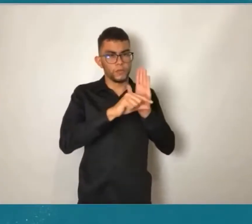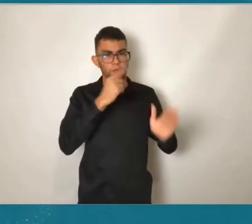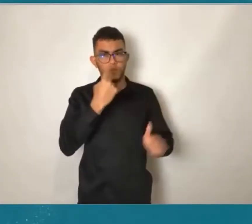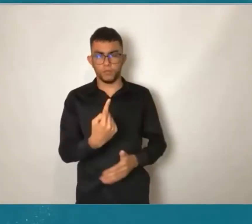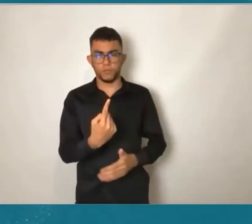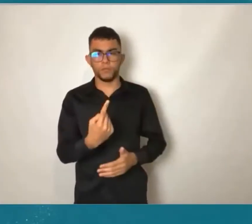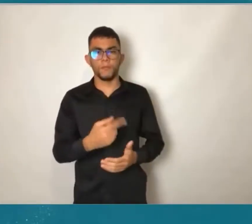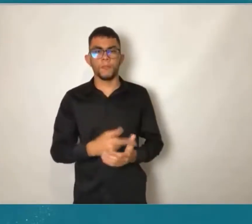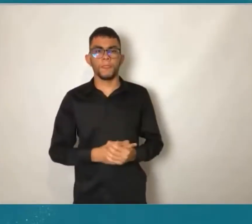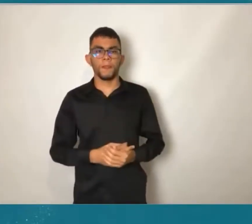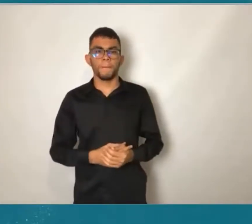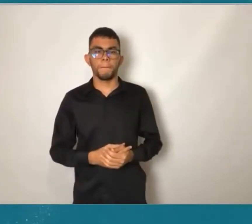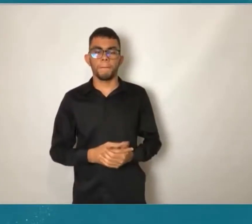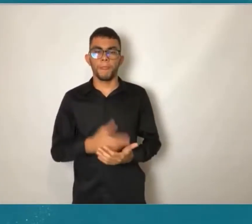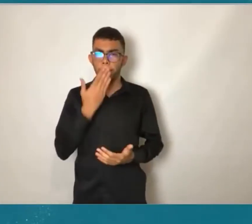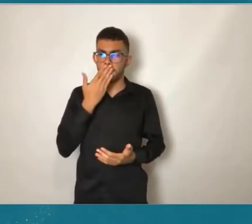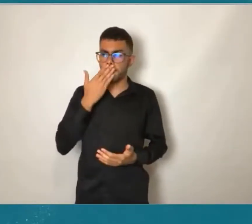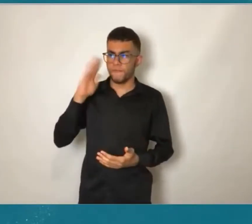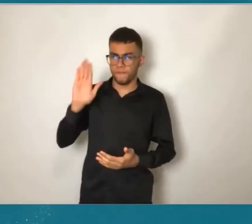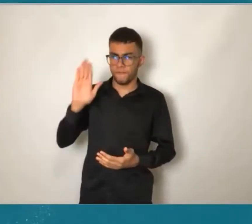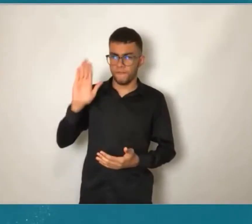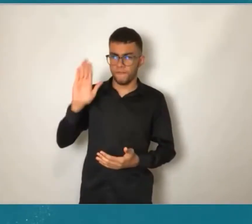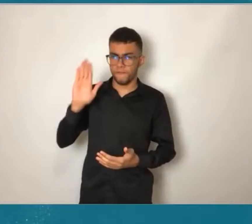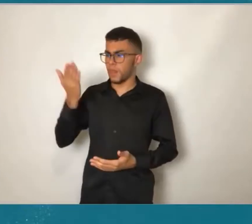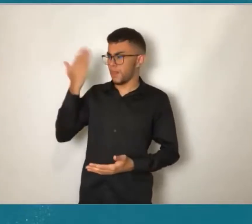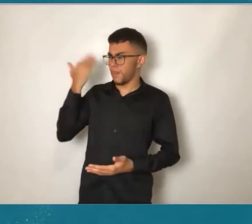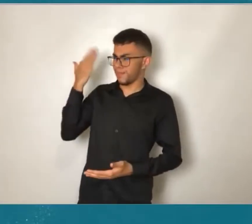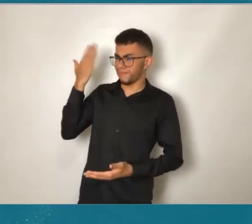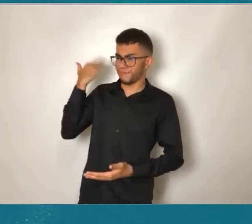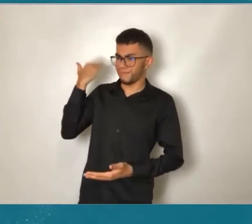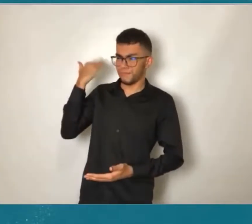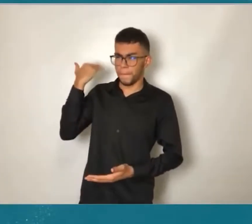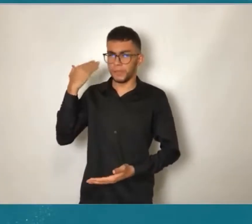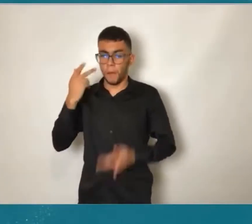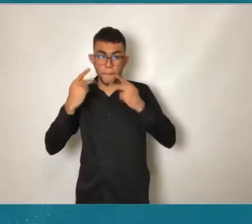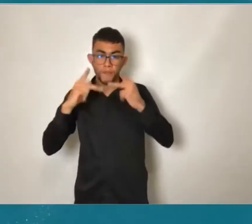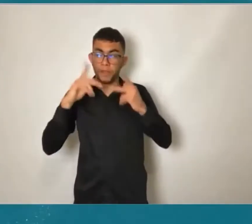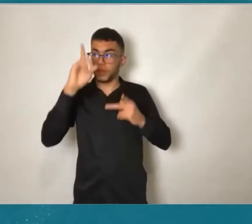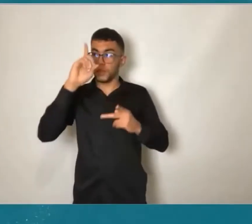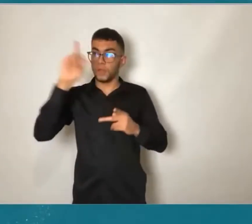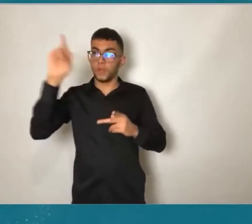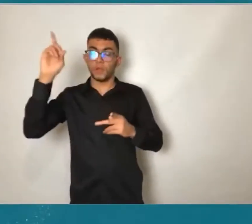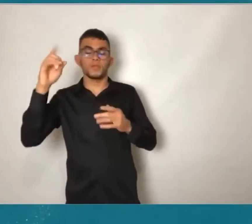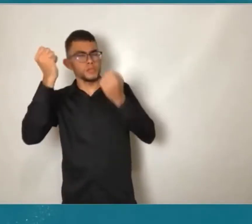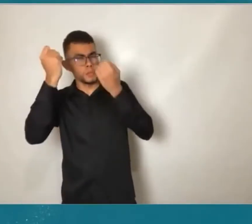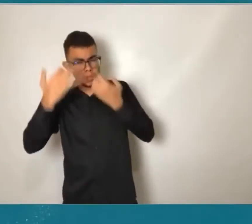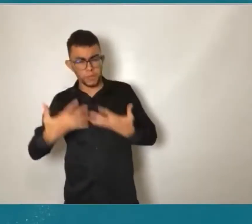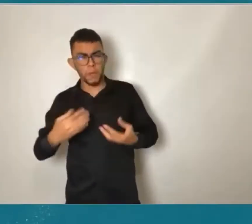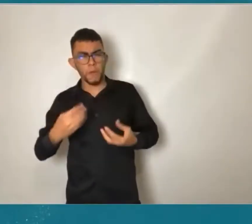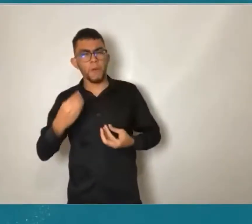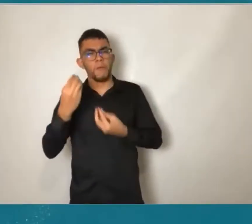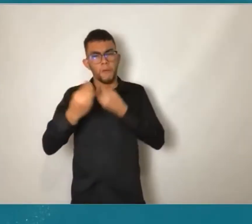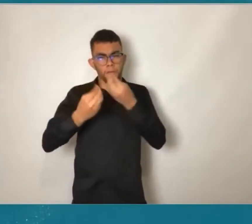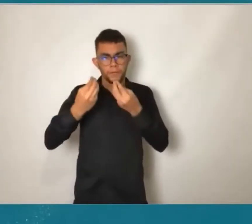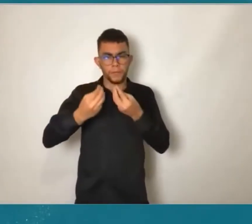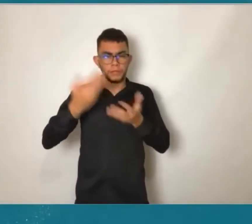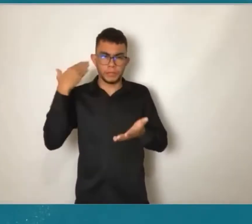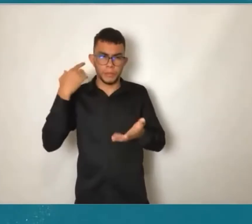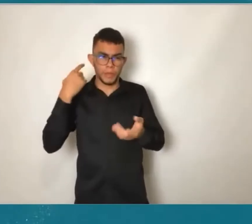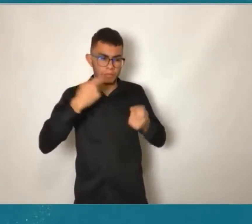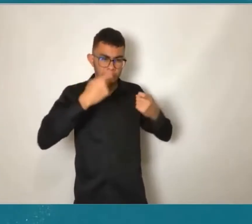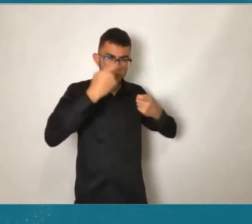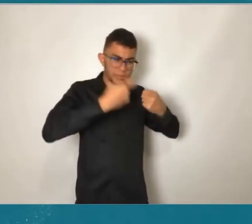pelo nome de Jesus. Esse será grande e será chamado Filho do